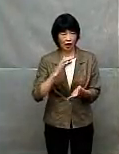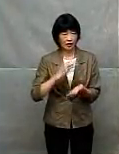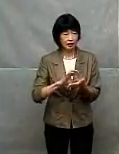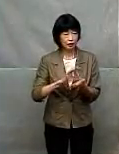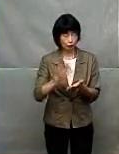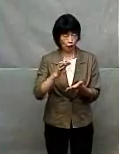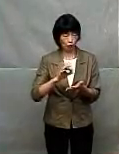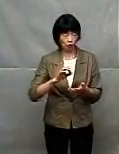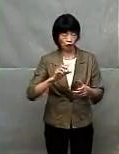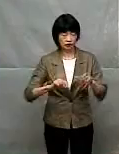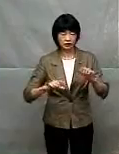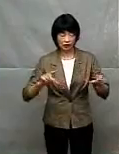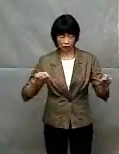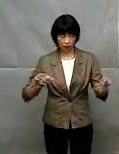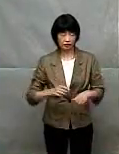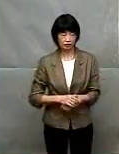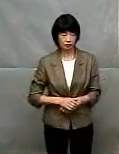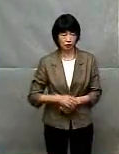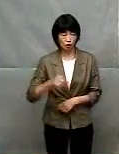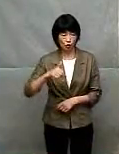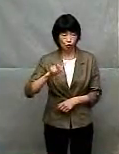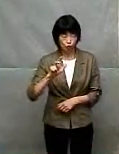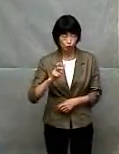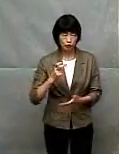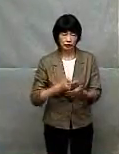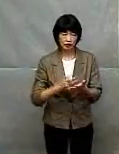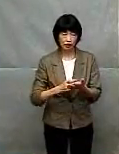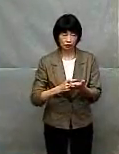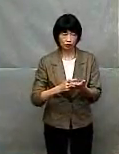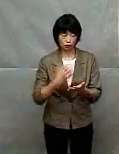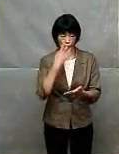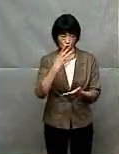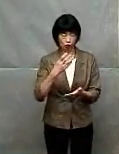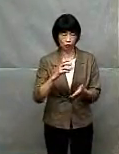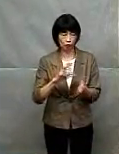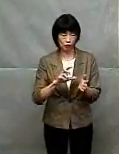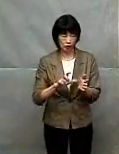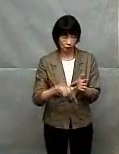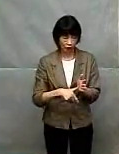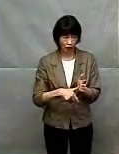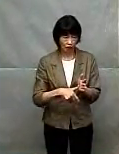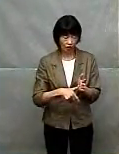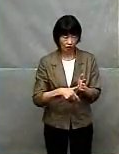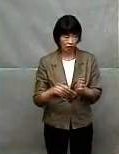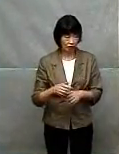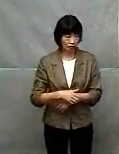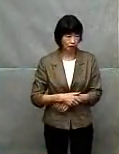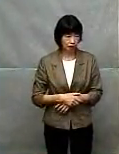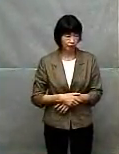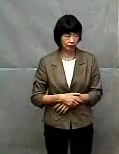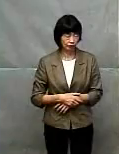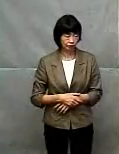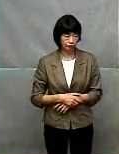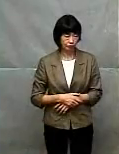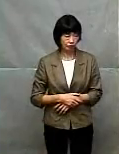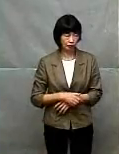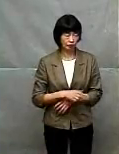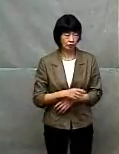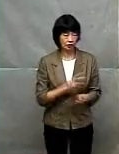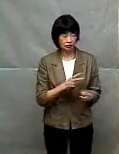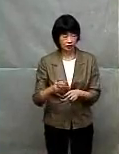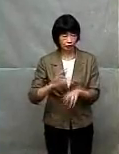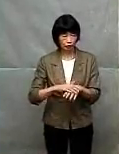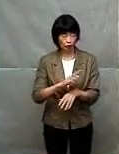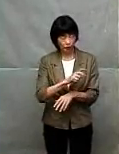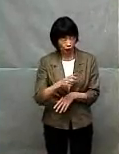わゆるフル規格のように、鉄建機構や国の建設国債をベースにしたもの以外にもいろいろ今アイデアが出つつある